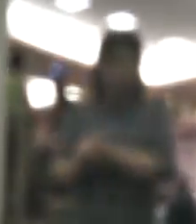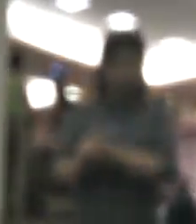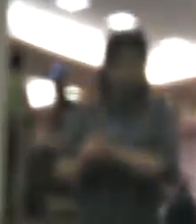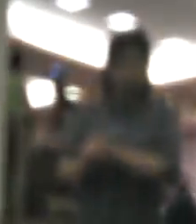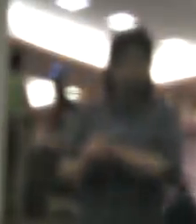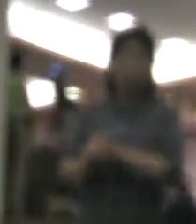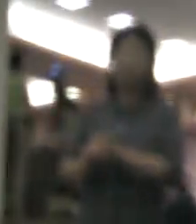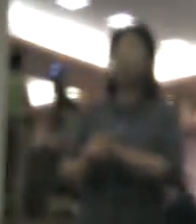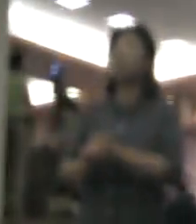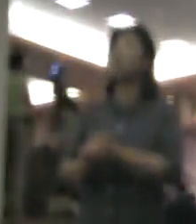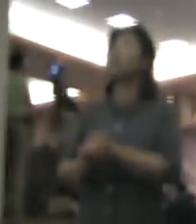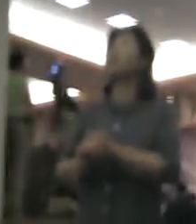온 마음 다해,